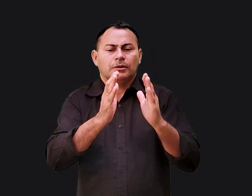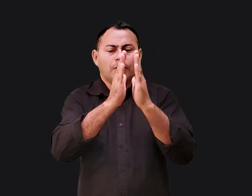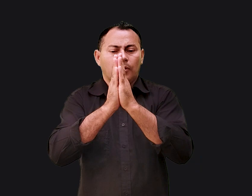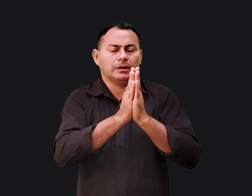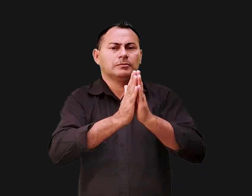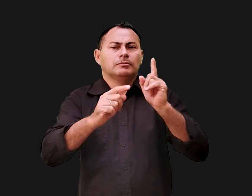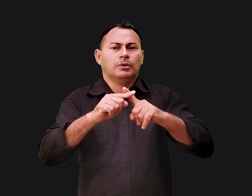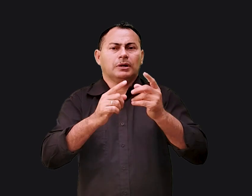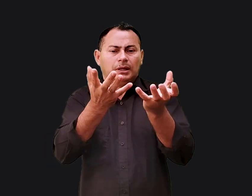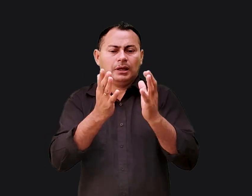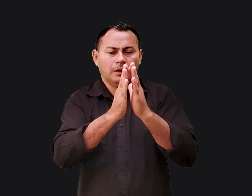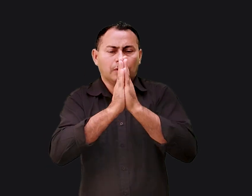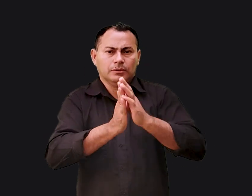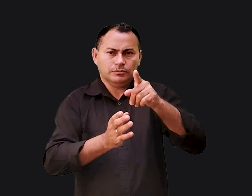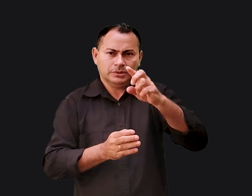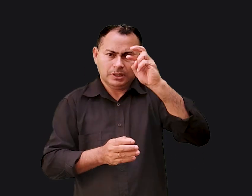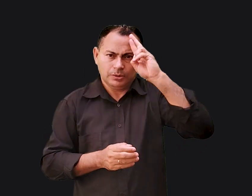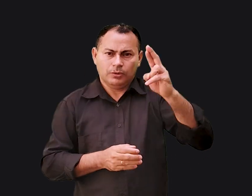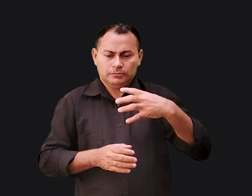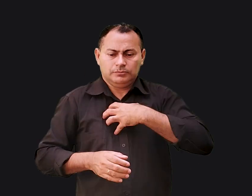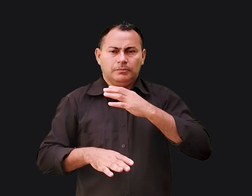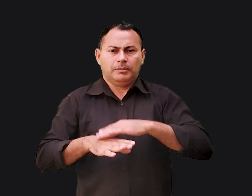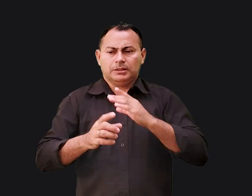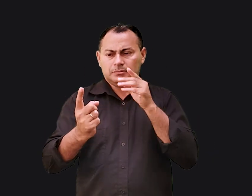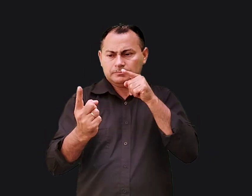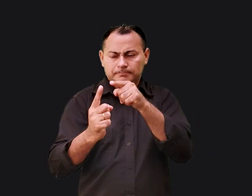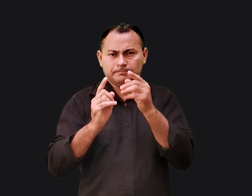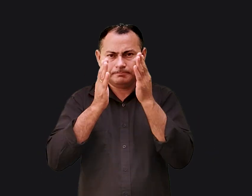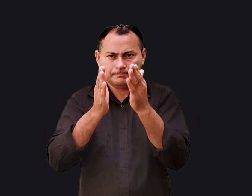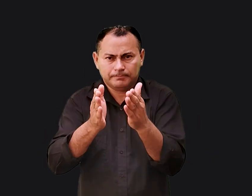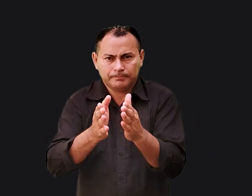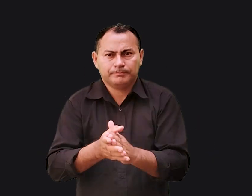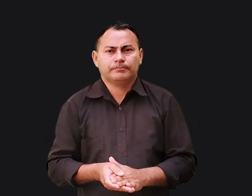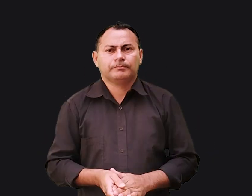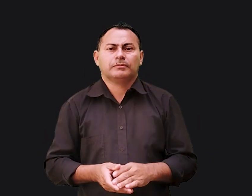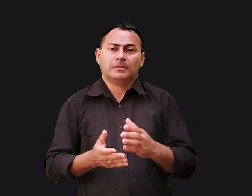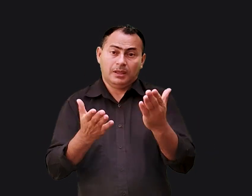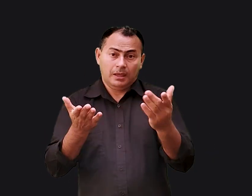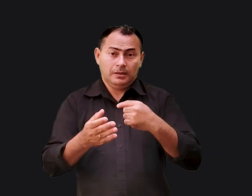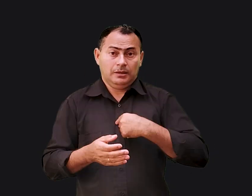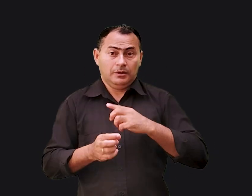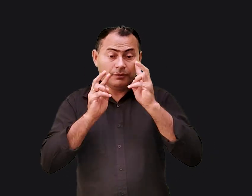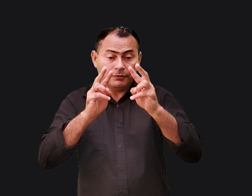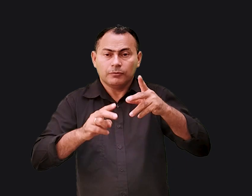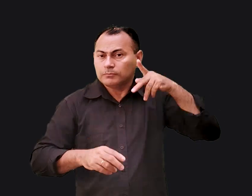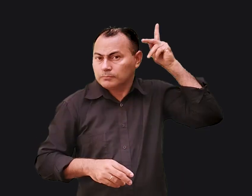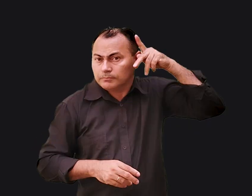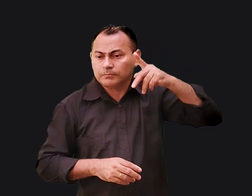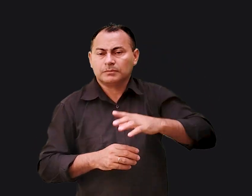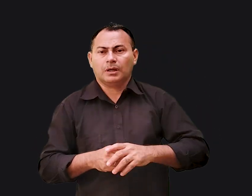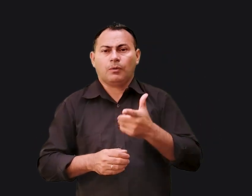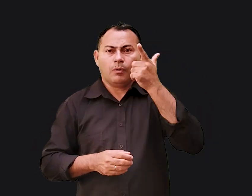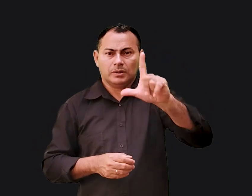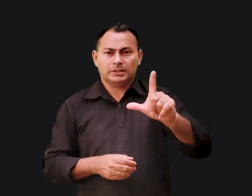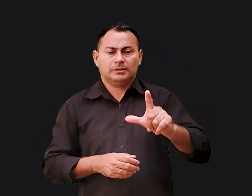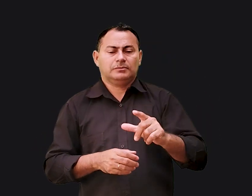de oração, porque quero orar pelo Senhor de maneira mais objetiva. Eu já vi muitos políticos serem alcançados